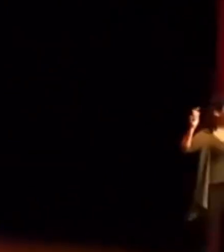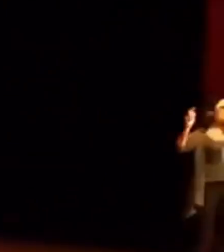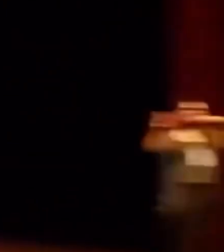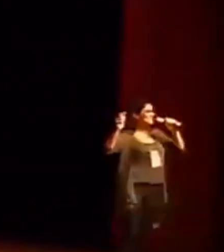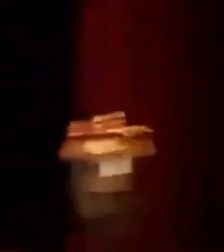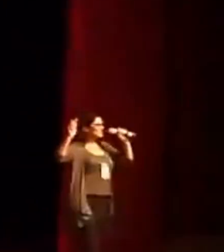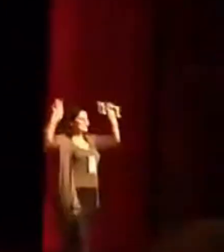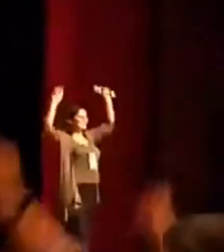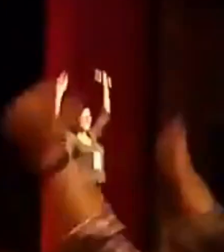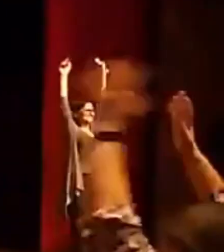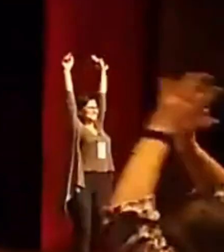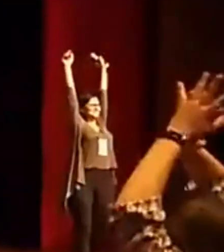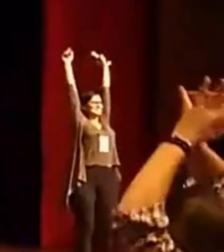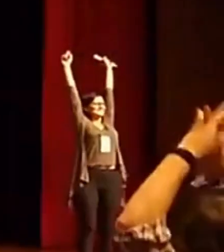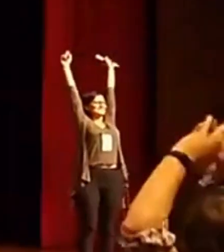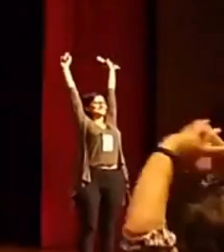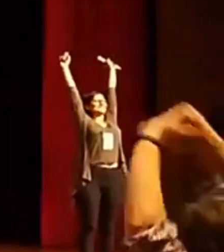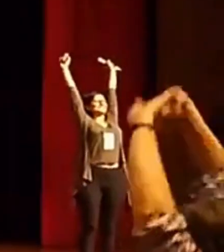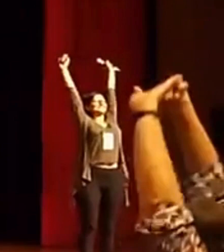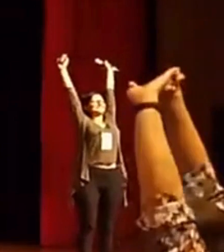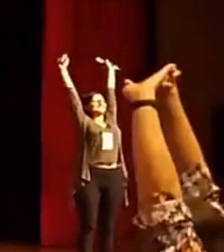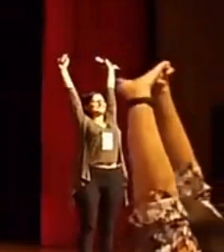Então, eu vou espreguiçar.